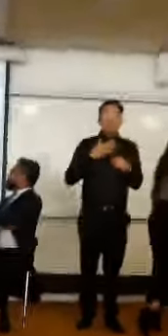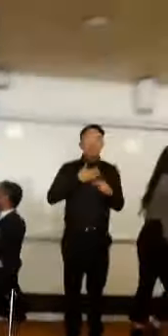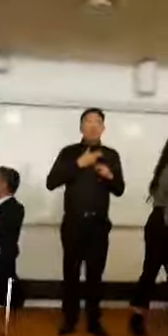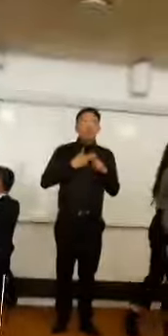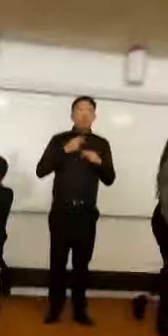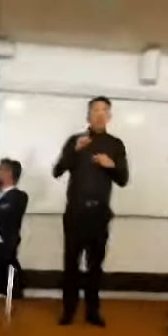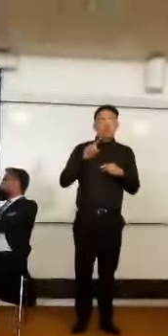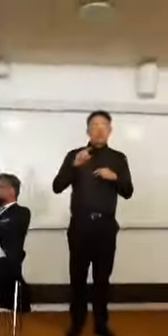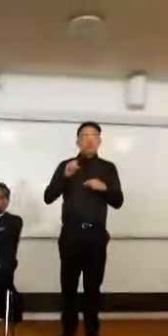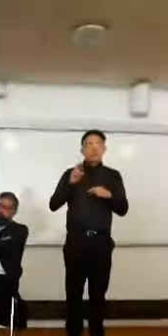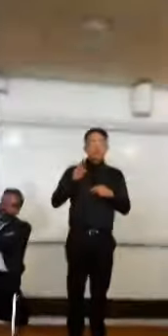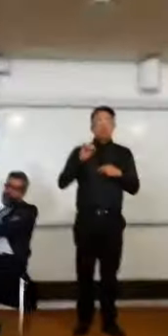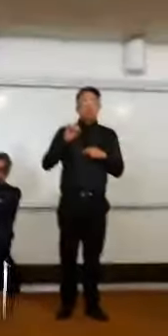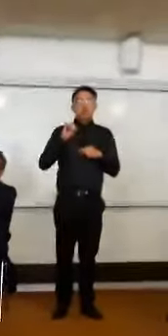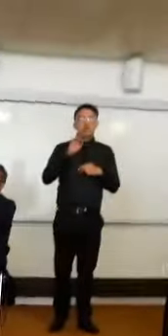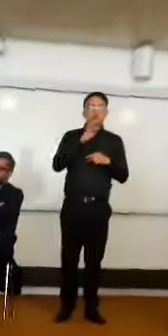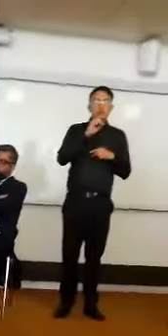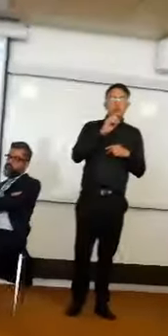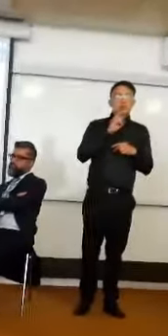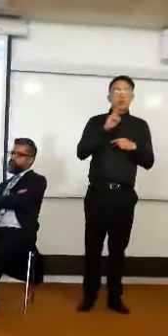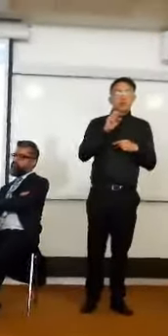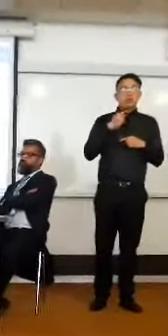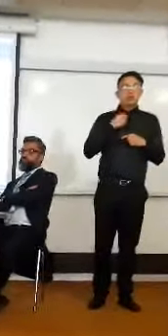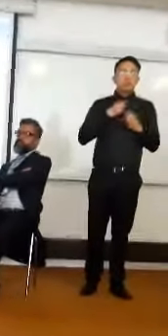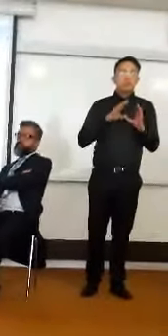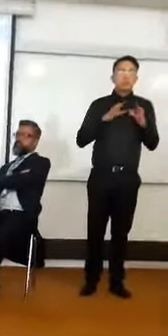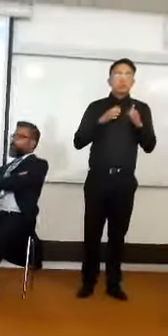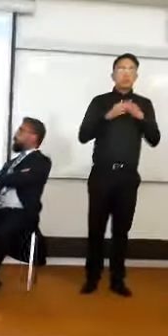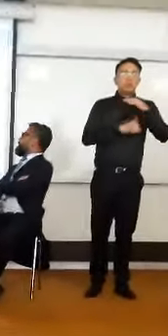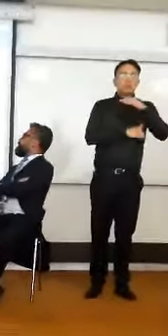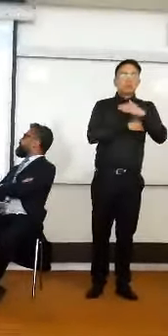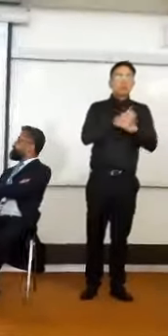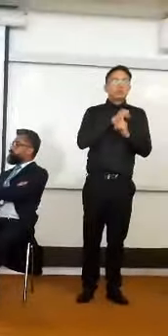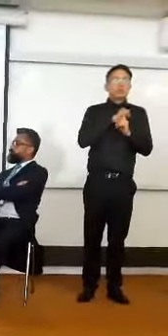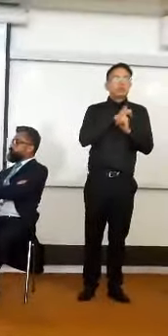del Ministerio de Salud y Protección Social.